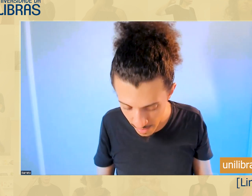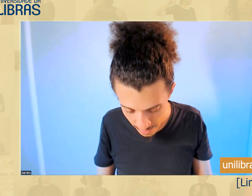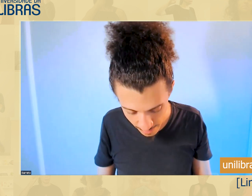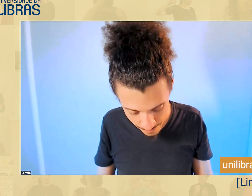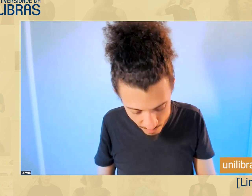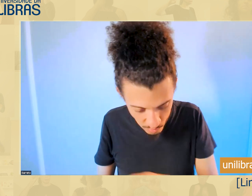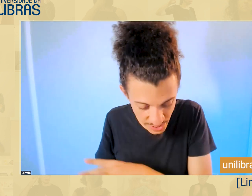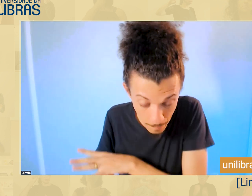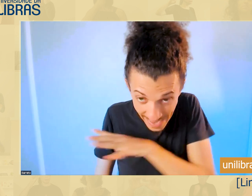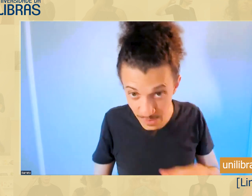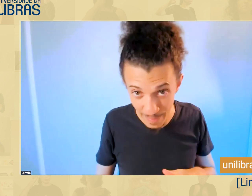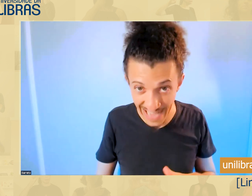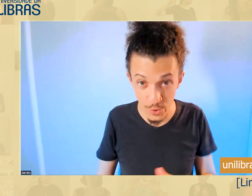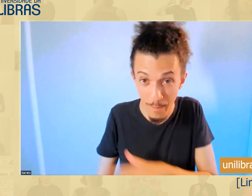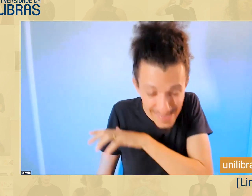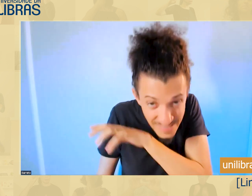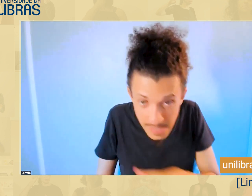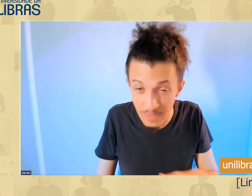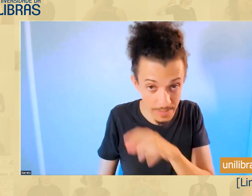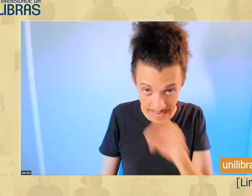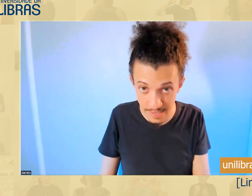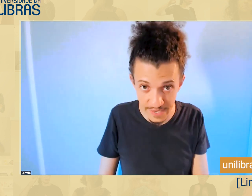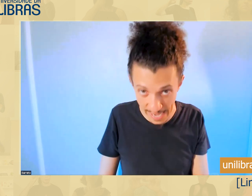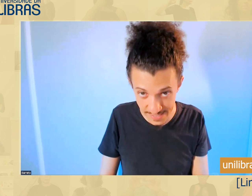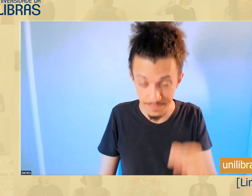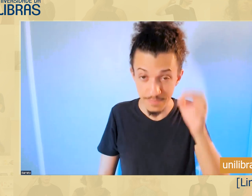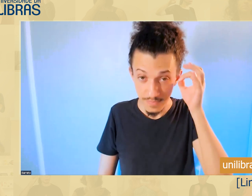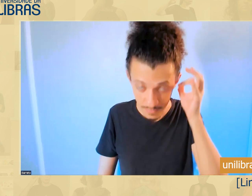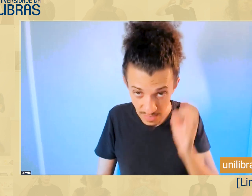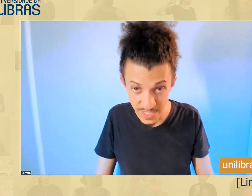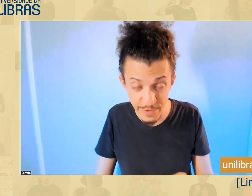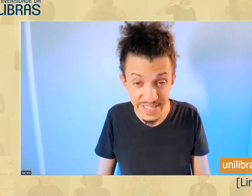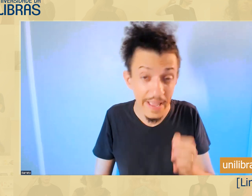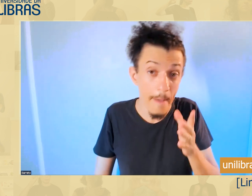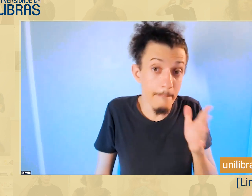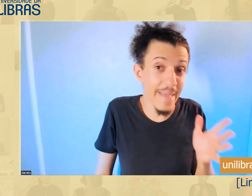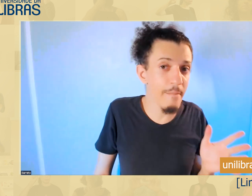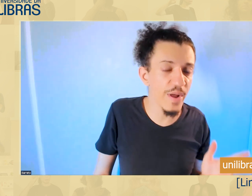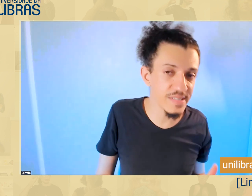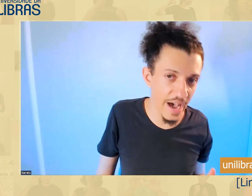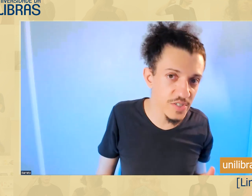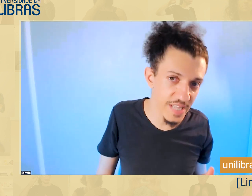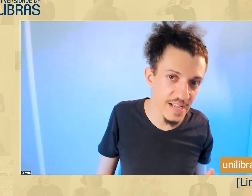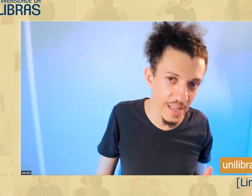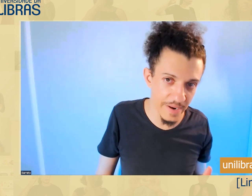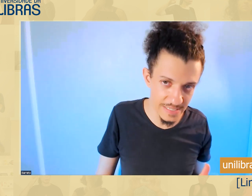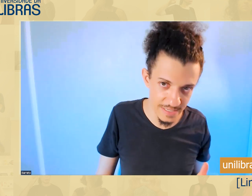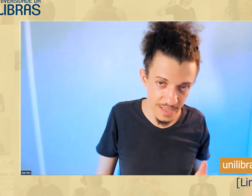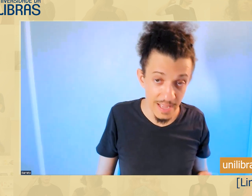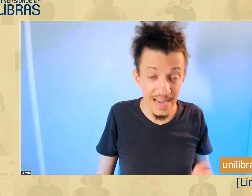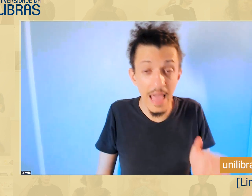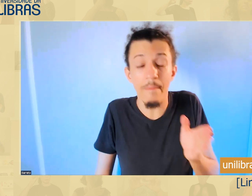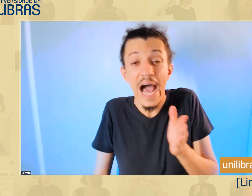Então, o jeito mais prático, mais simples e mais eficaz de você memorizar os sinais da